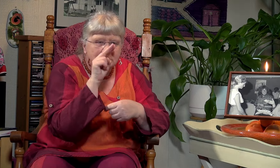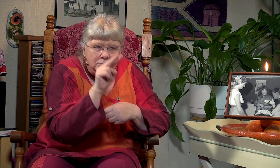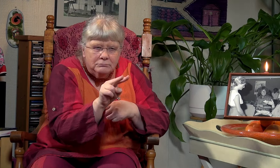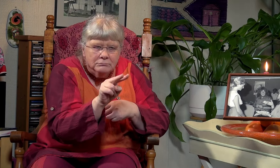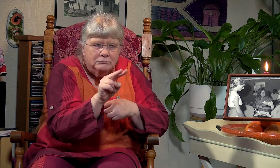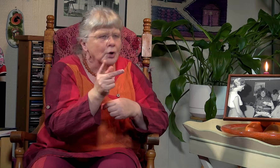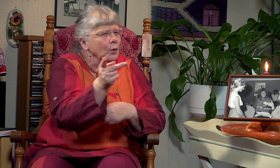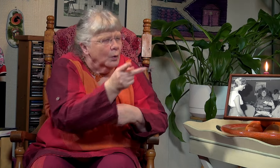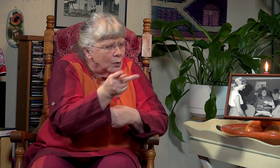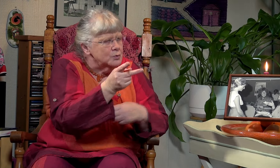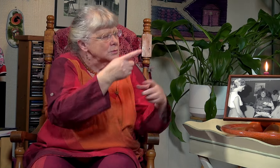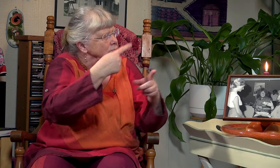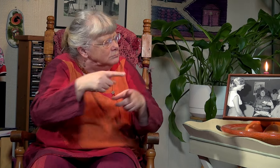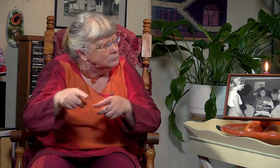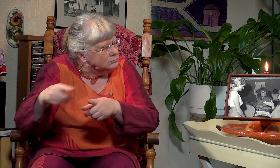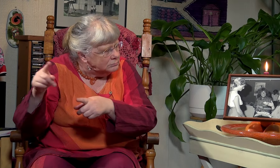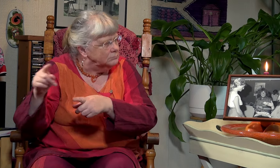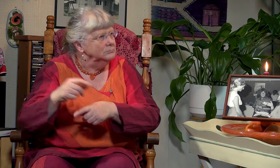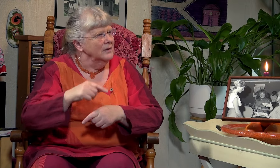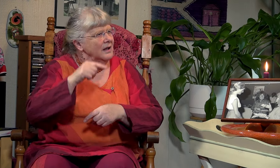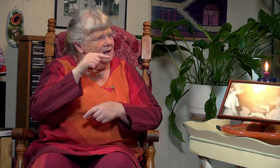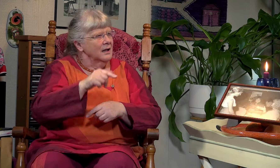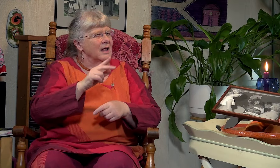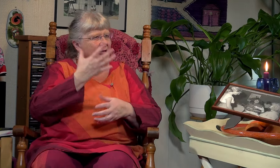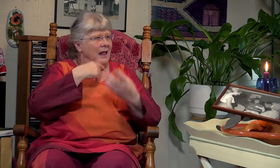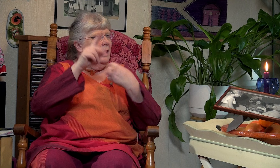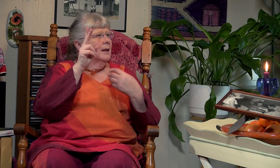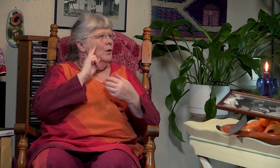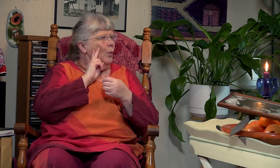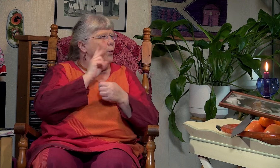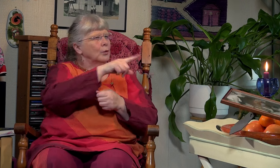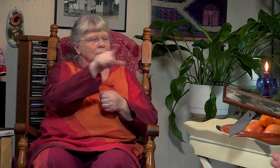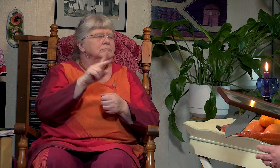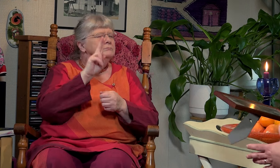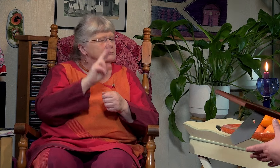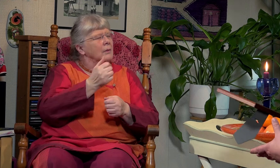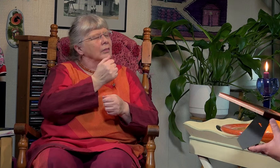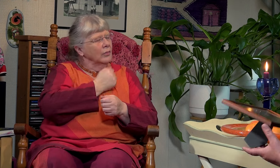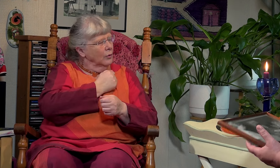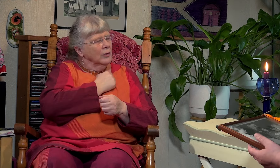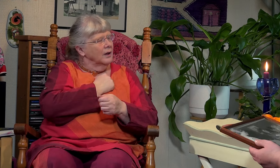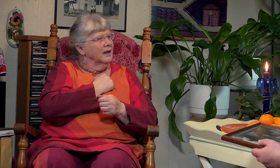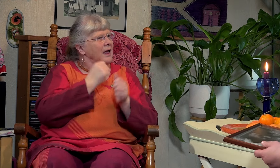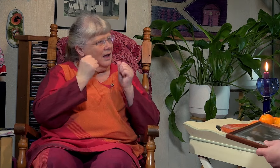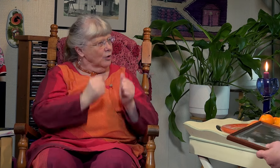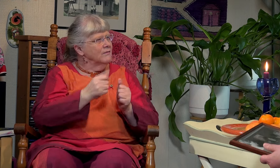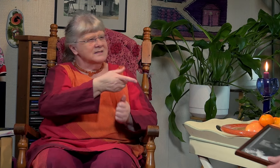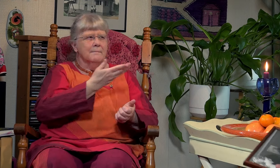Mutta hänestä näki, että hän oli todella kiinnostunut. Hän kysyi erilaisia asioita ja hän oli, englannin kuurot